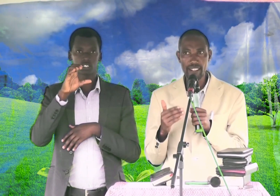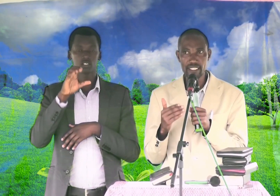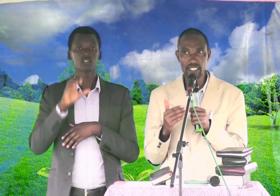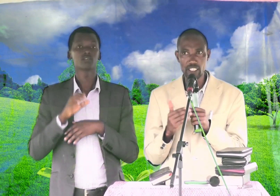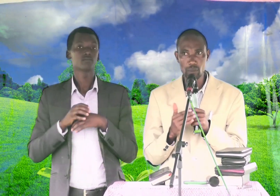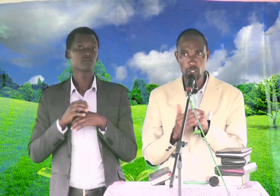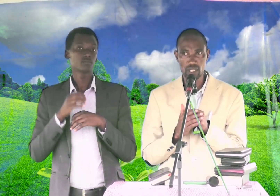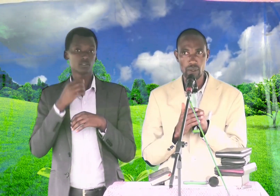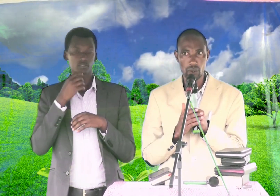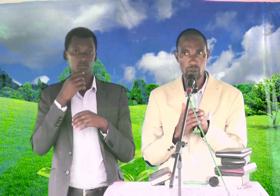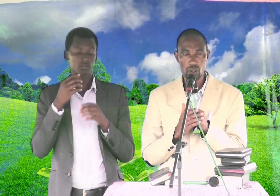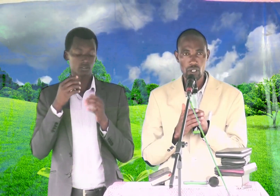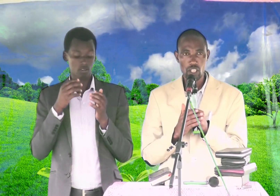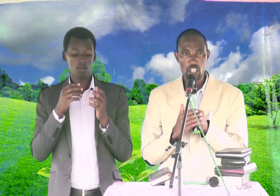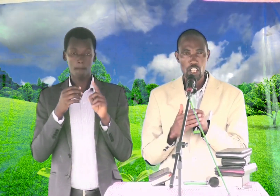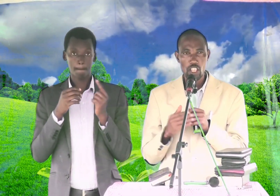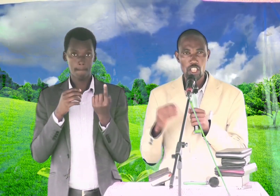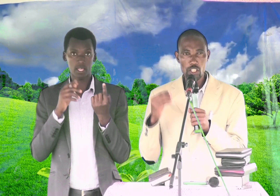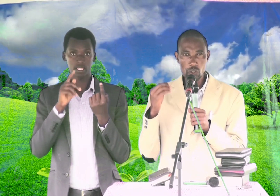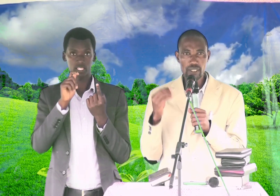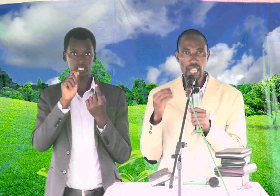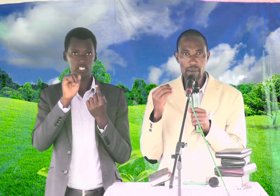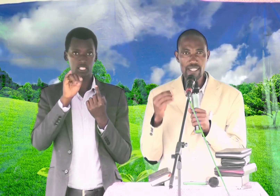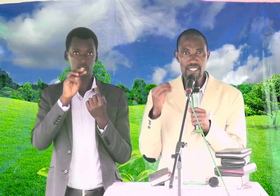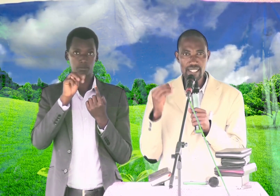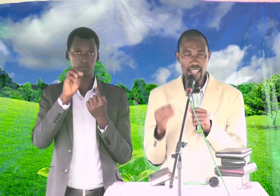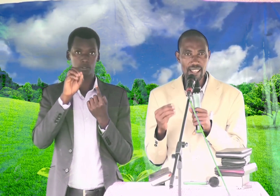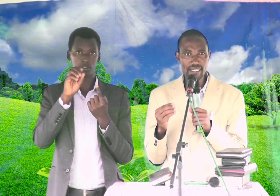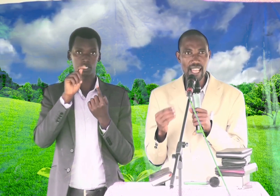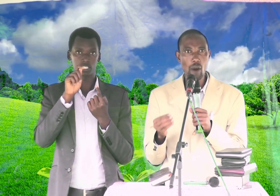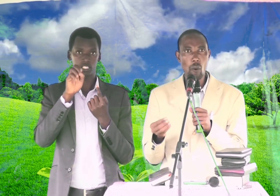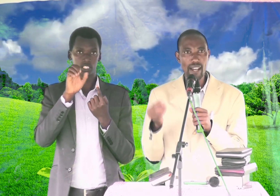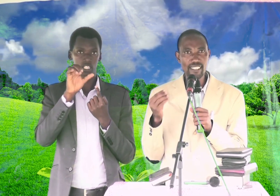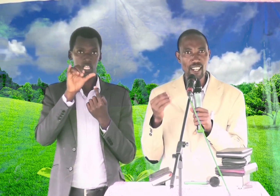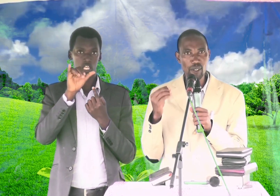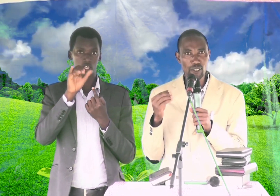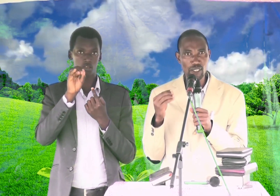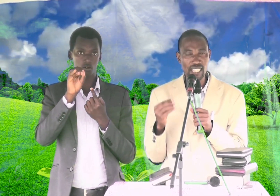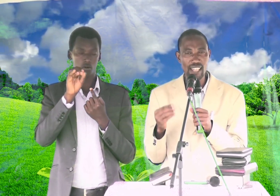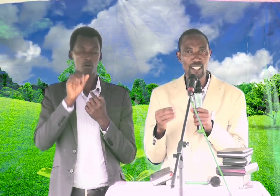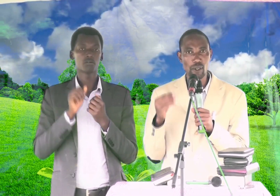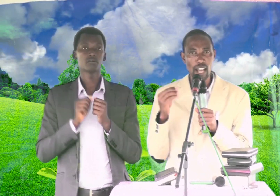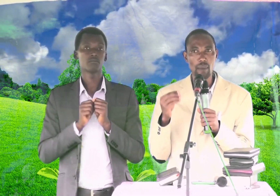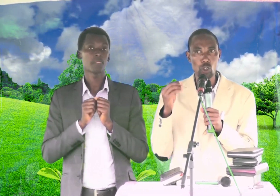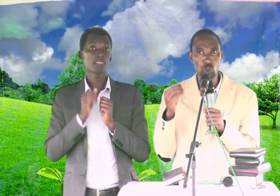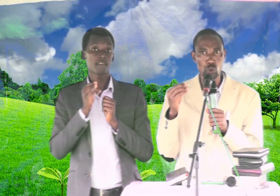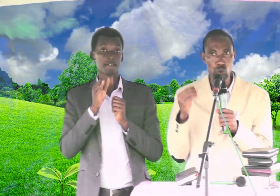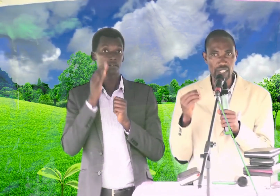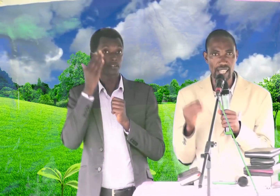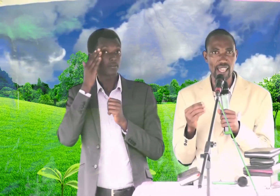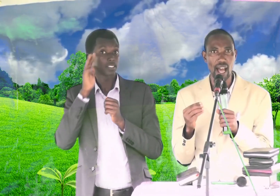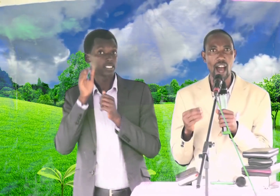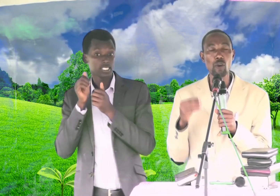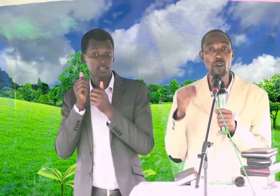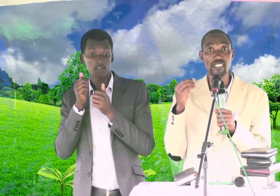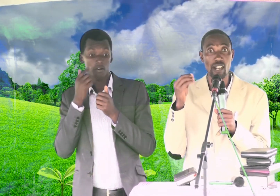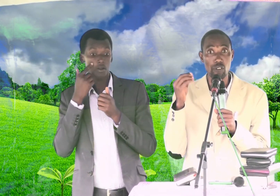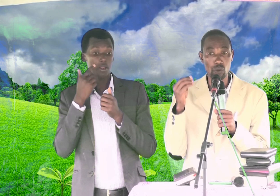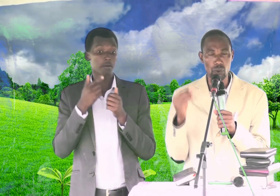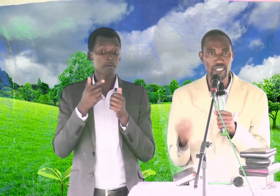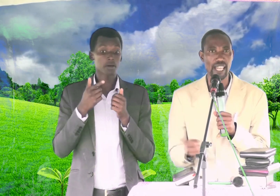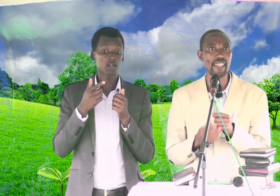Pawulo yandikiye Timoteyo, iyo utabizi neza wagira ngo izo nzandiko ntabwo zuzuzanya,